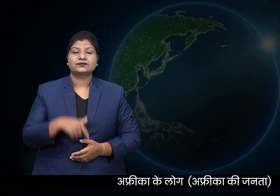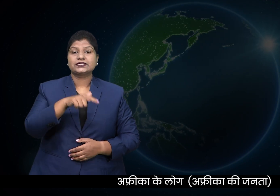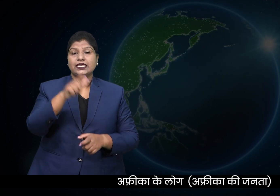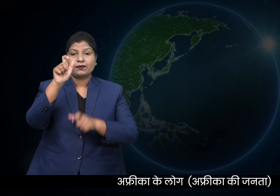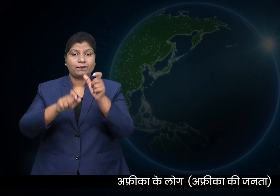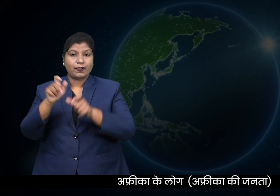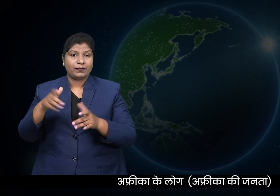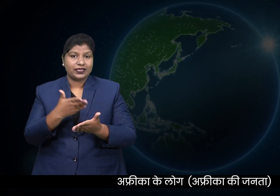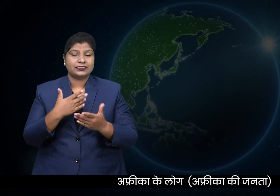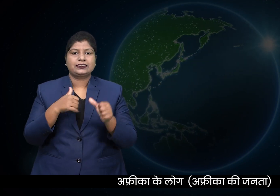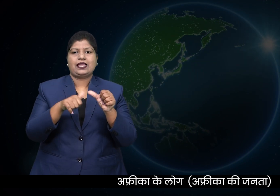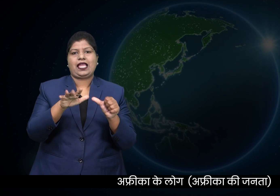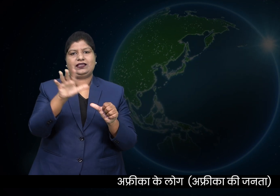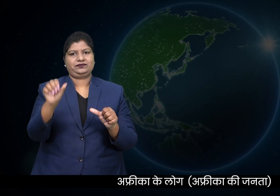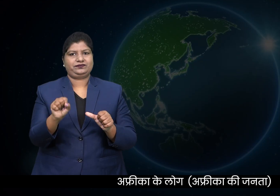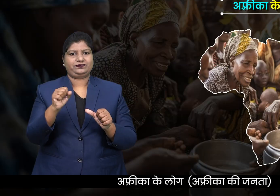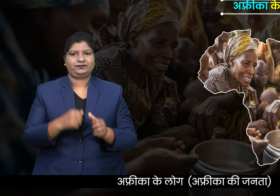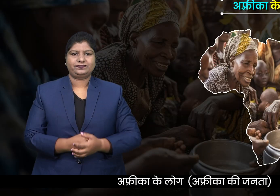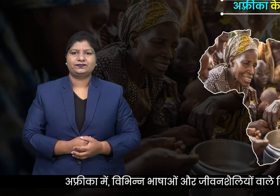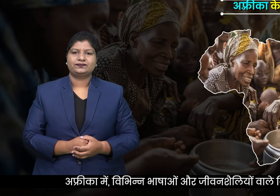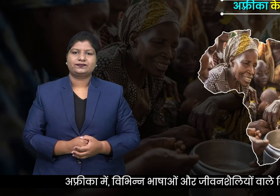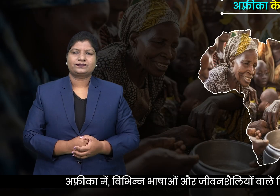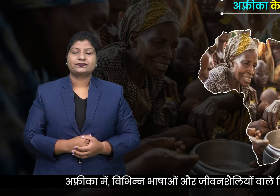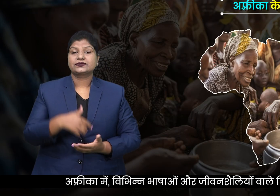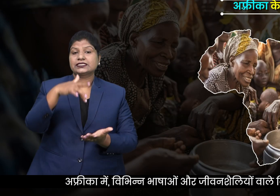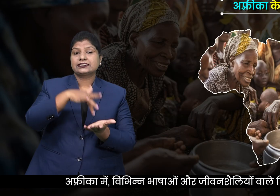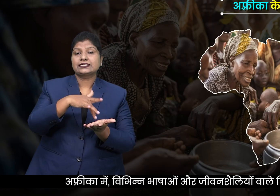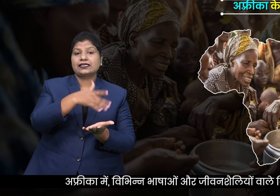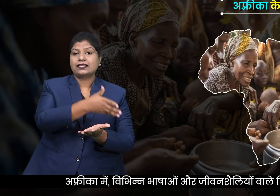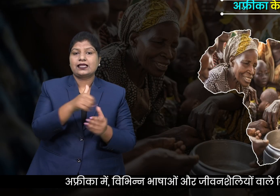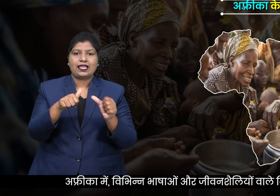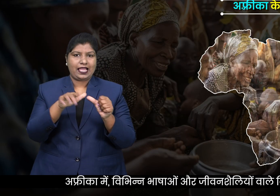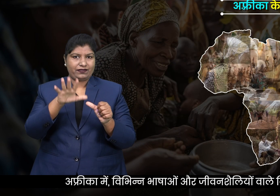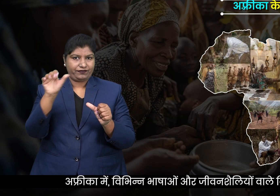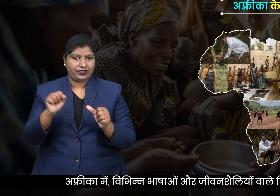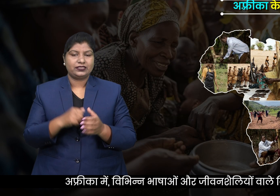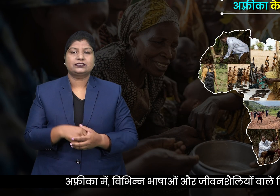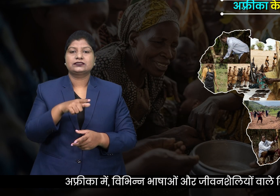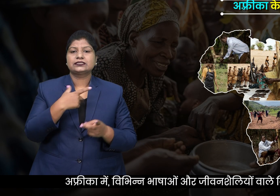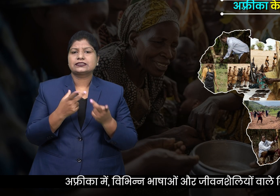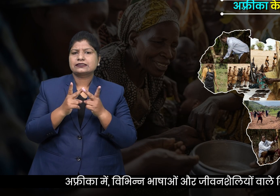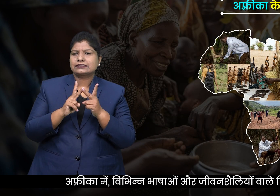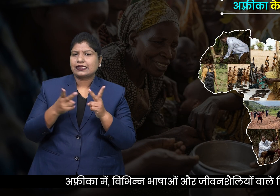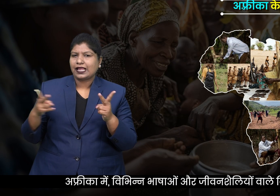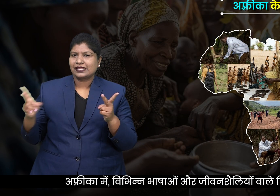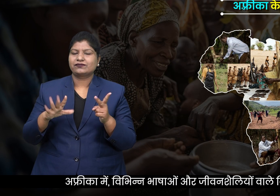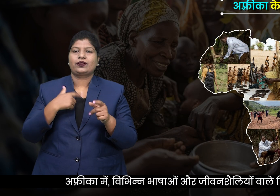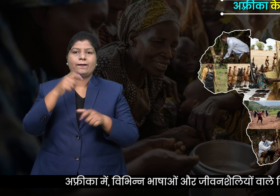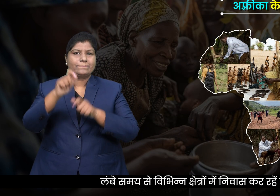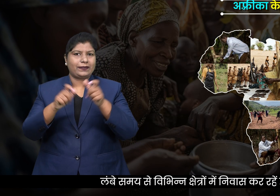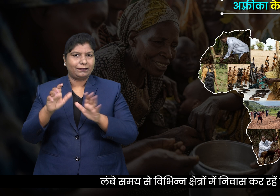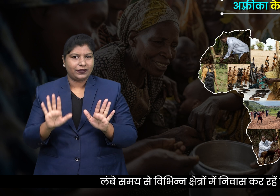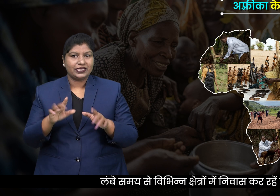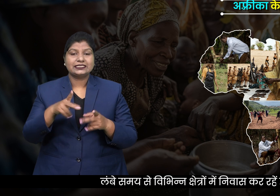अफ्रीका के लोग, अफ्रीका की जनता। अफ्रीका में विभिन्न भाषाओं और जीवन शैलियों वाले विविध